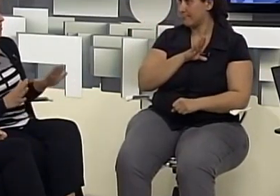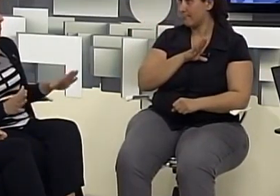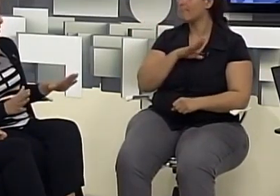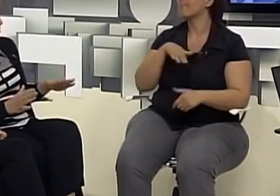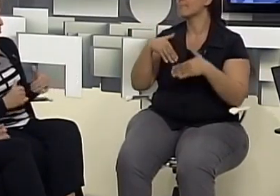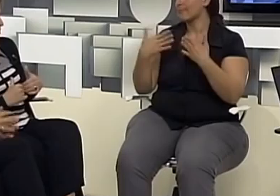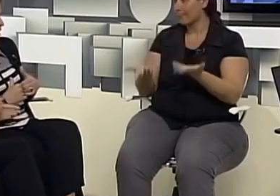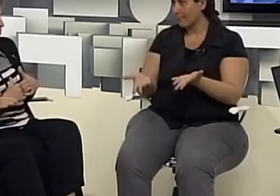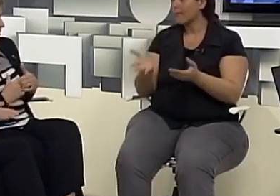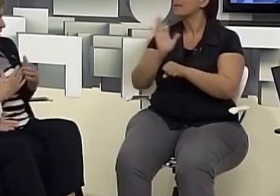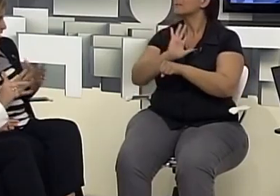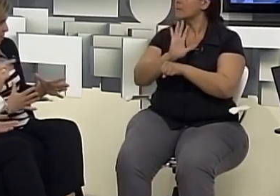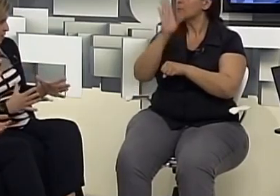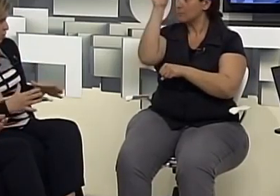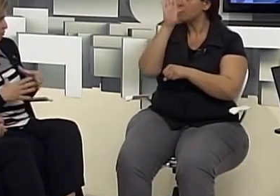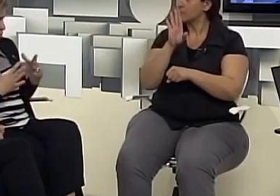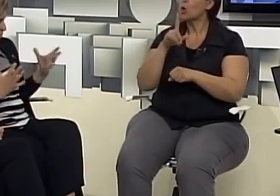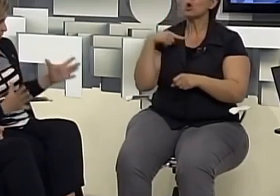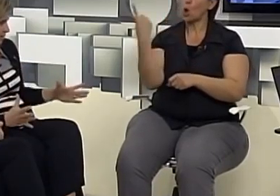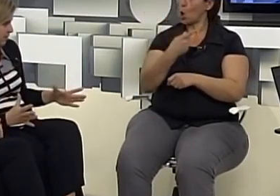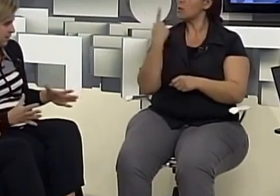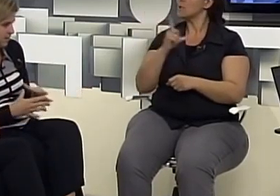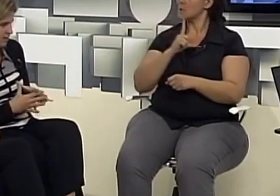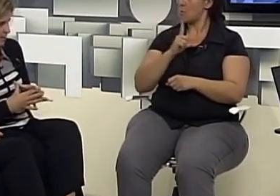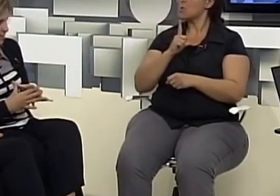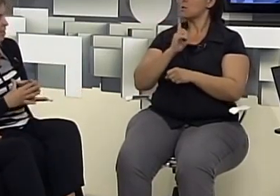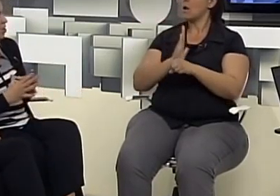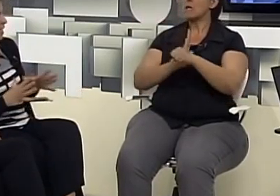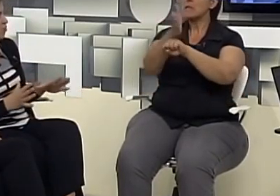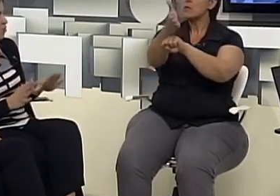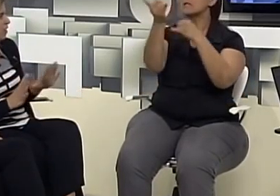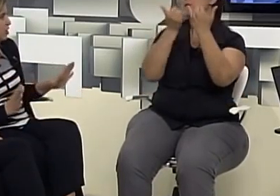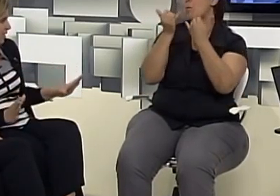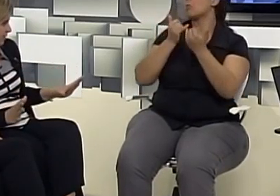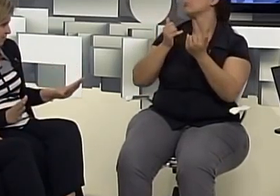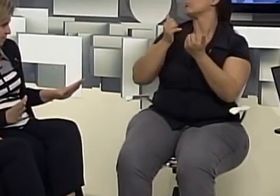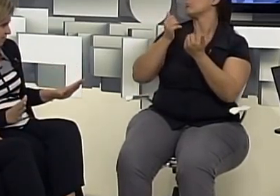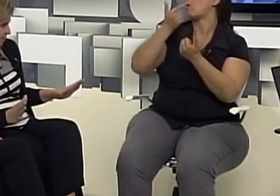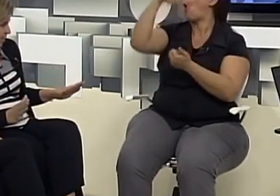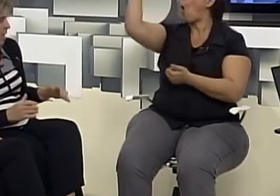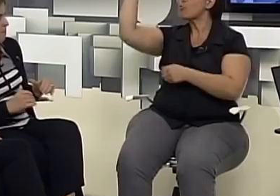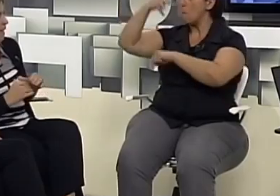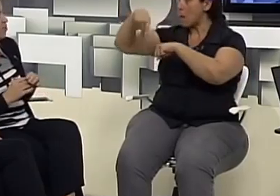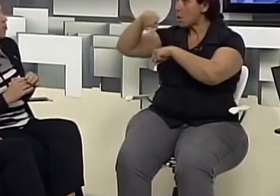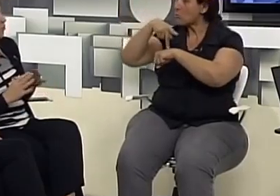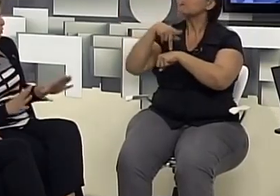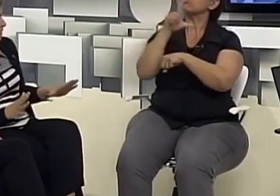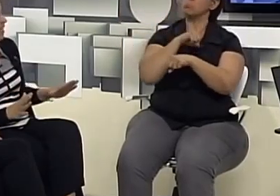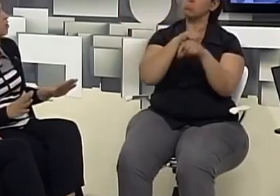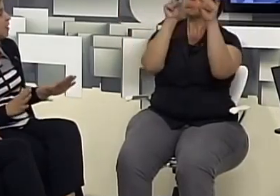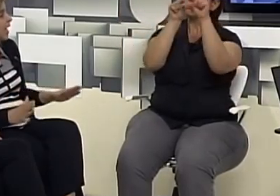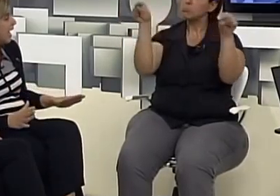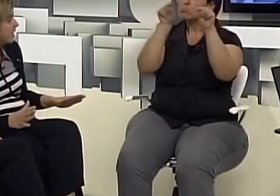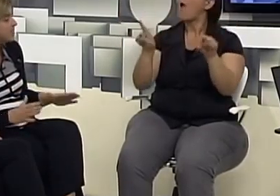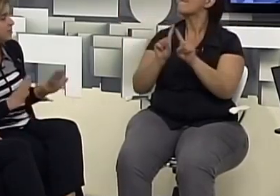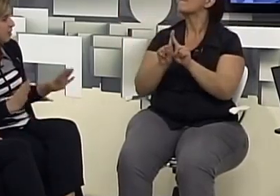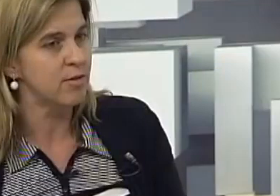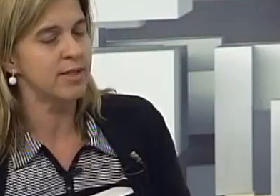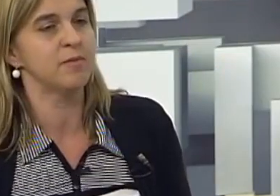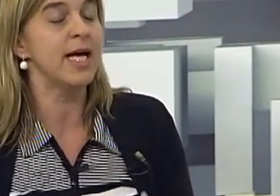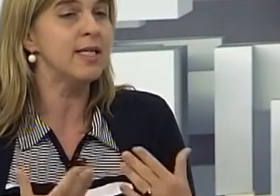temos o acesso ao cinema dos filmes estrangeiros com legenda. Sim. Mas os filmes